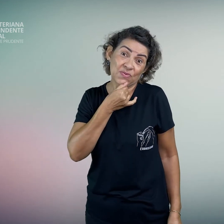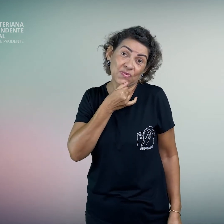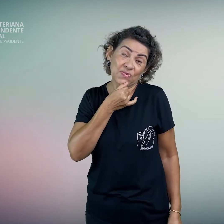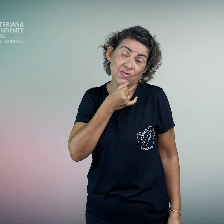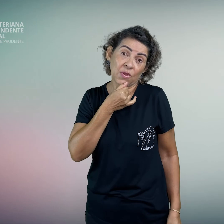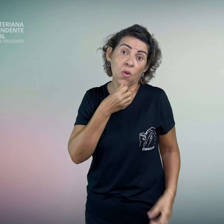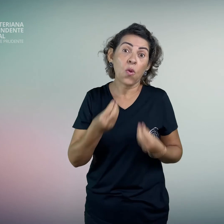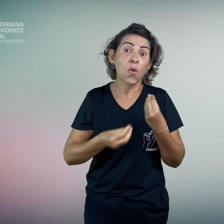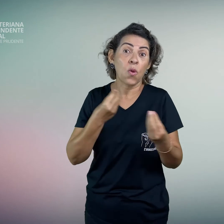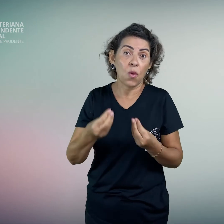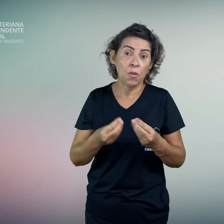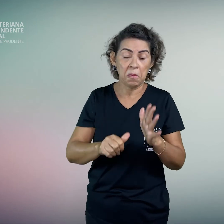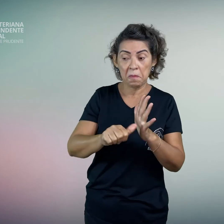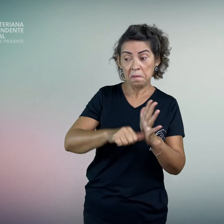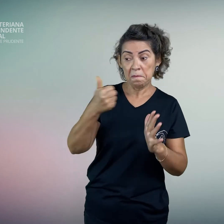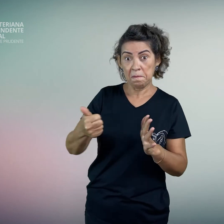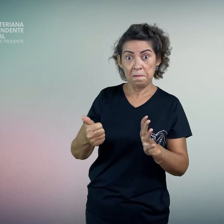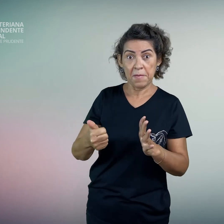haviam rejeitado?